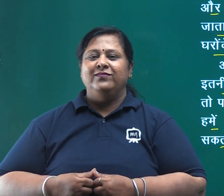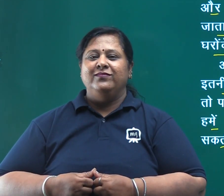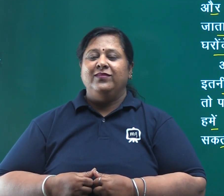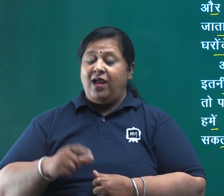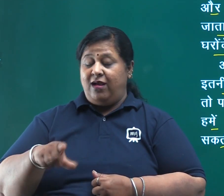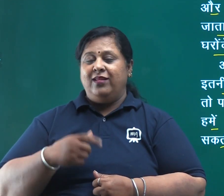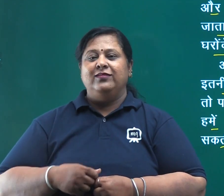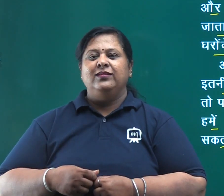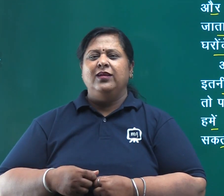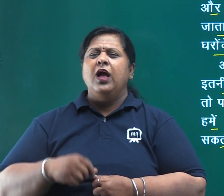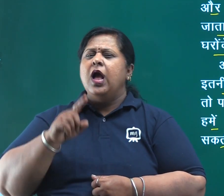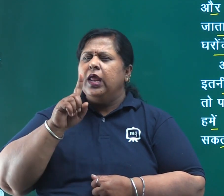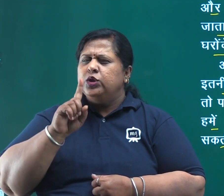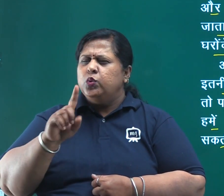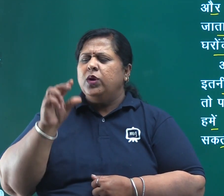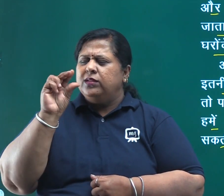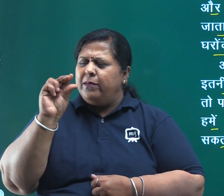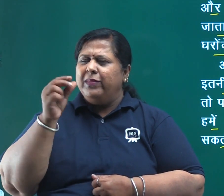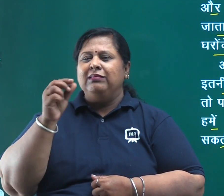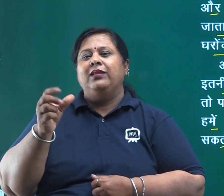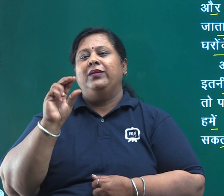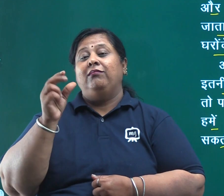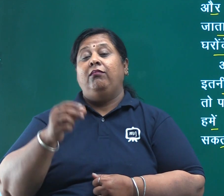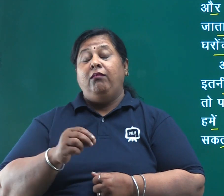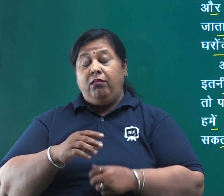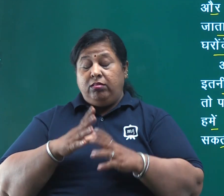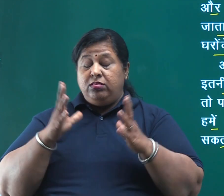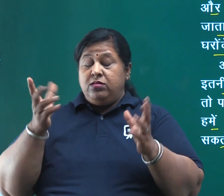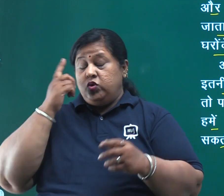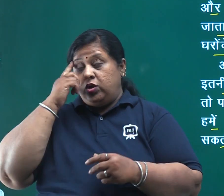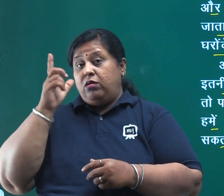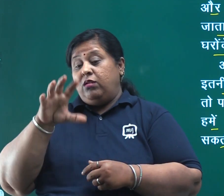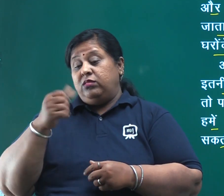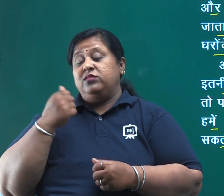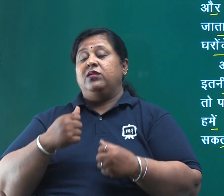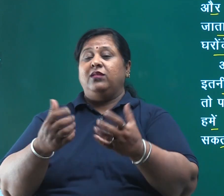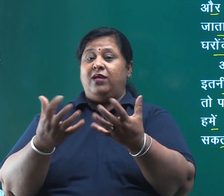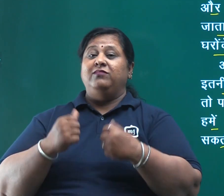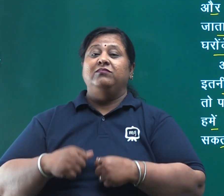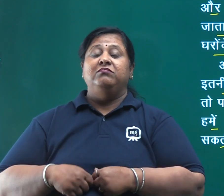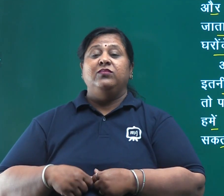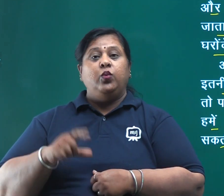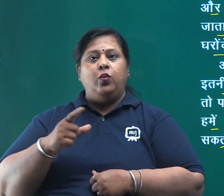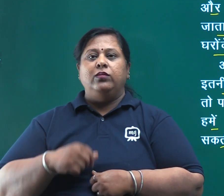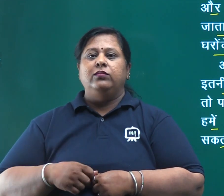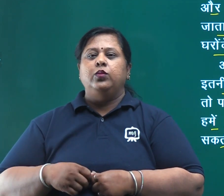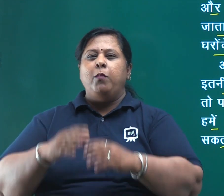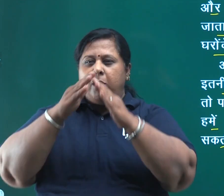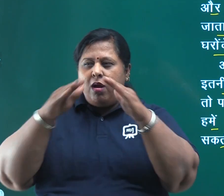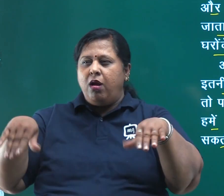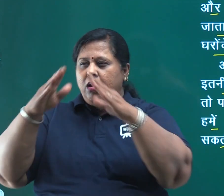अगर एक छोटा सा पत्थर भी इतनी जानकारी दे सकता है तो